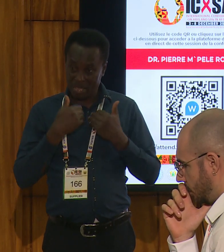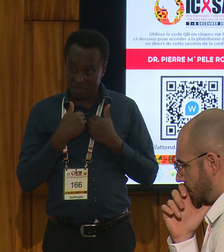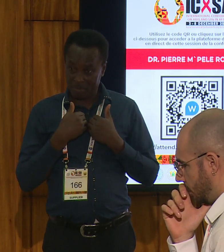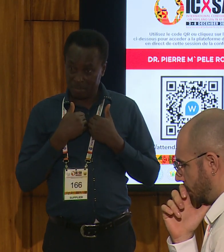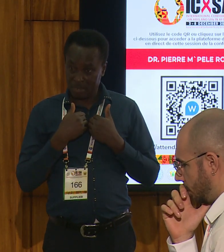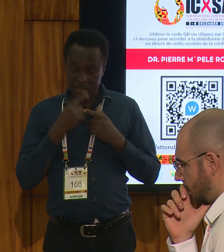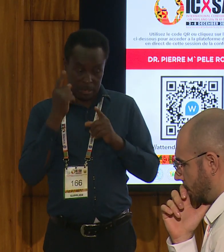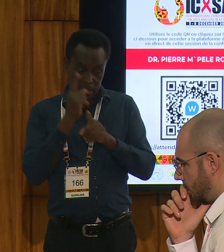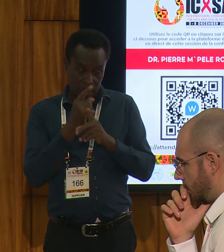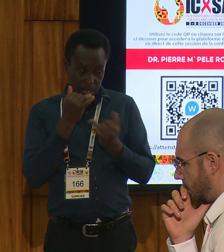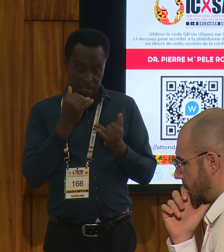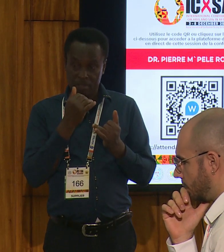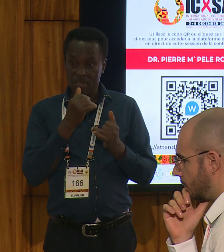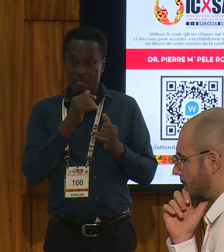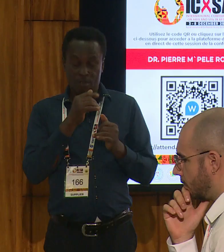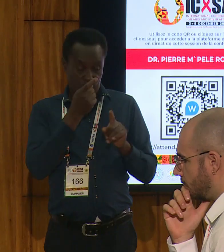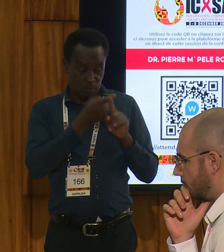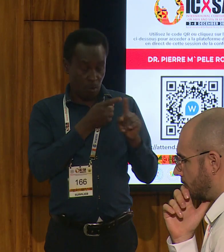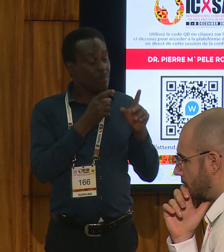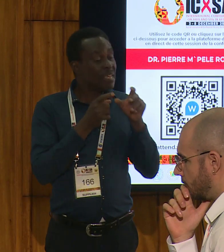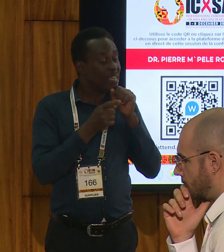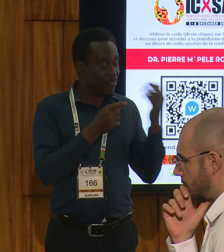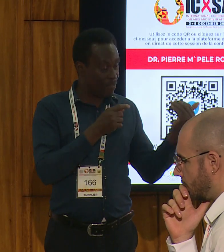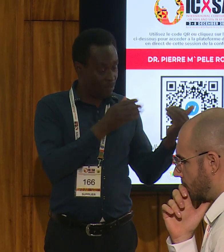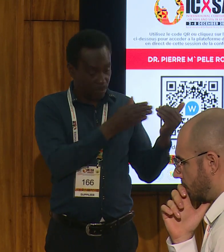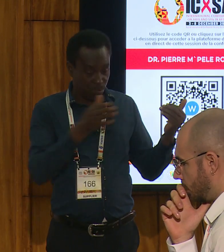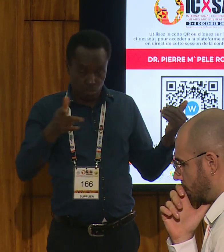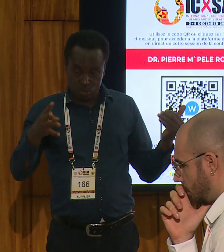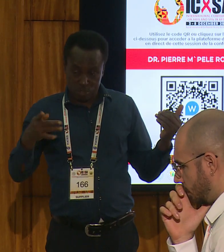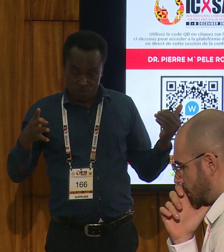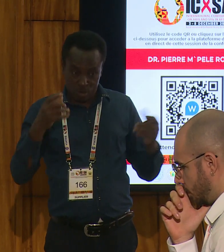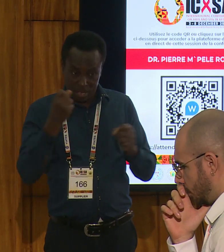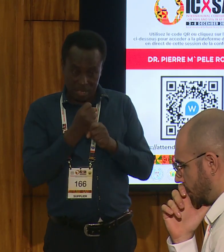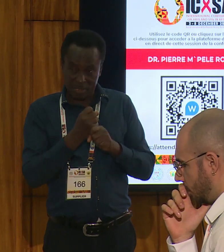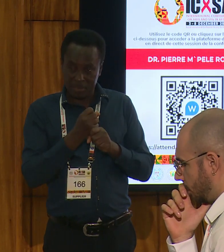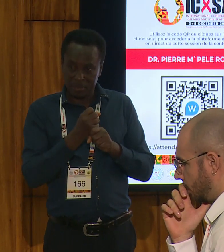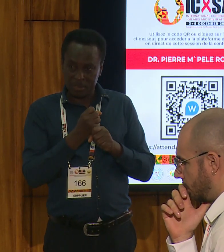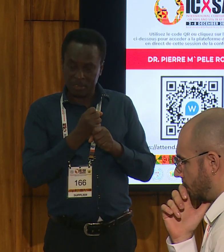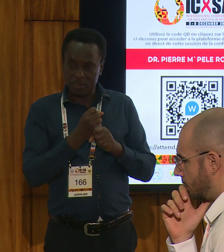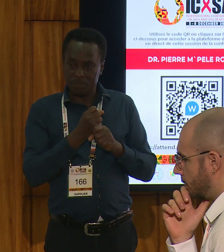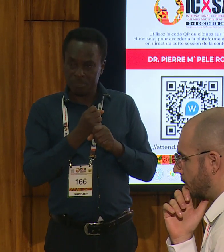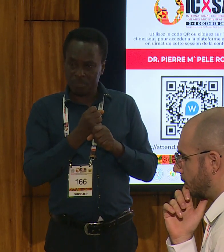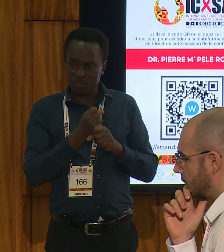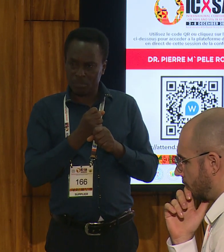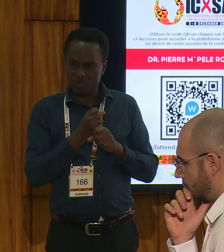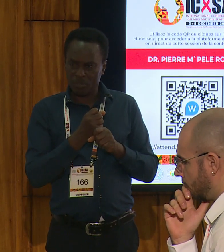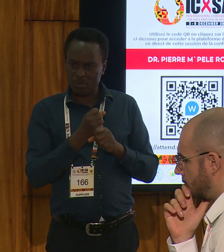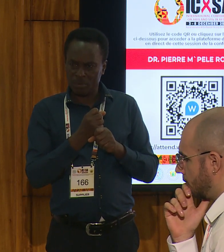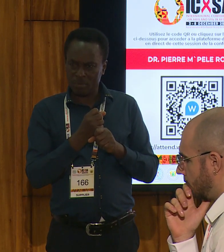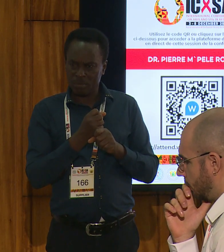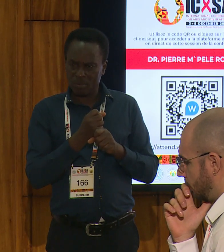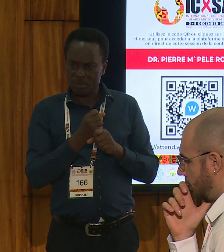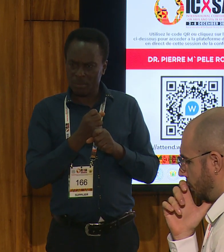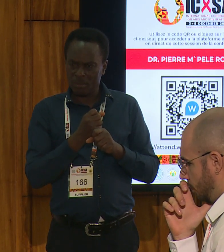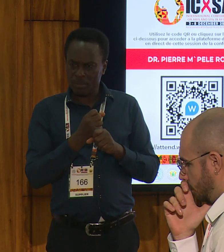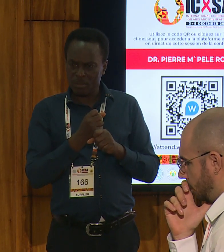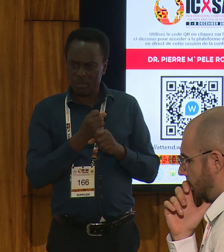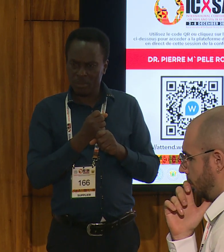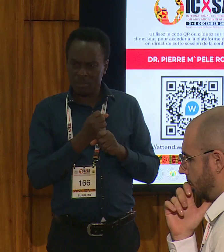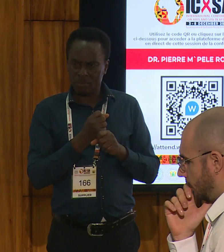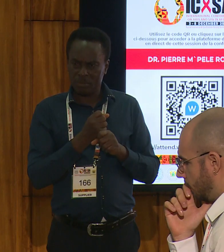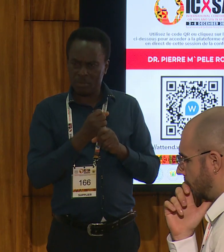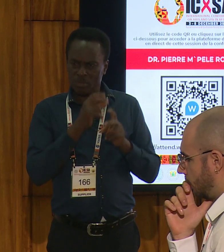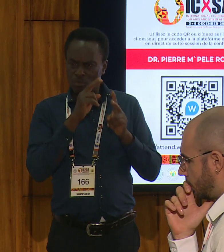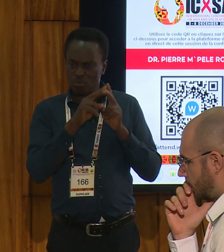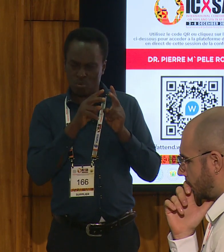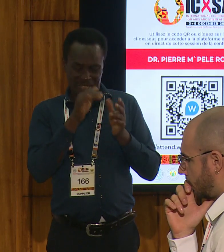jusqu'à 24 ans. Et peut-être que votre expérience pourrait nous permettre de corriger, de rediriger